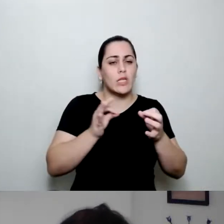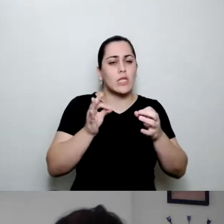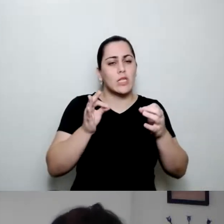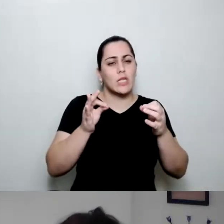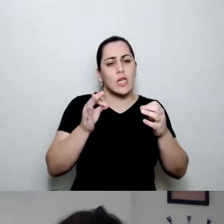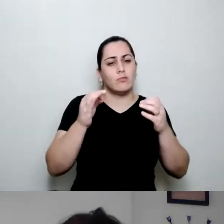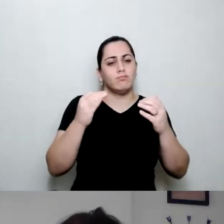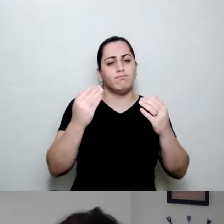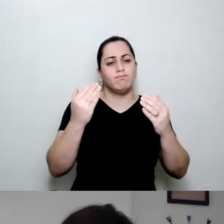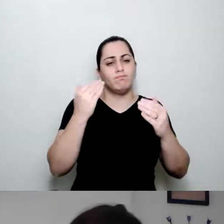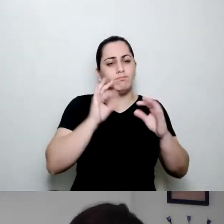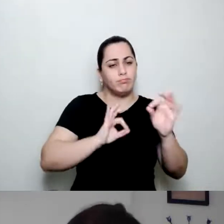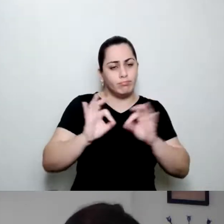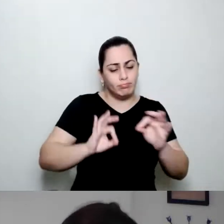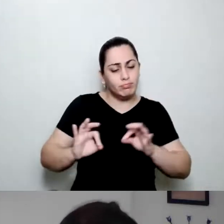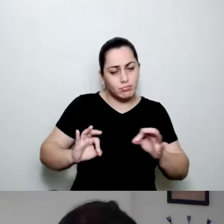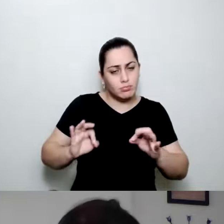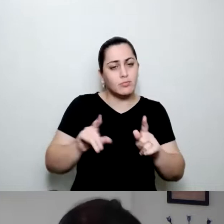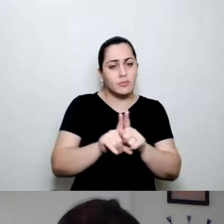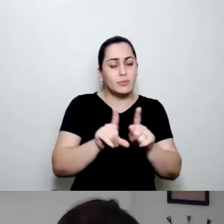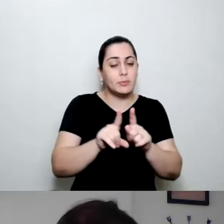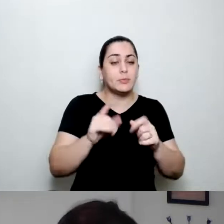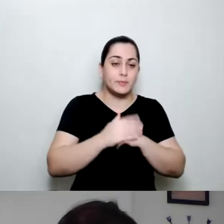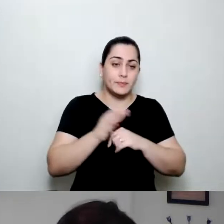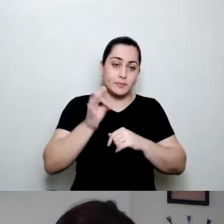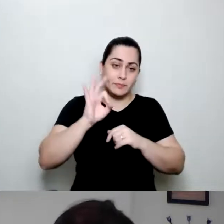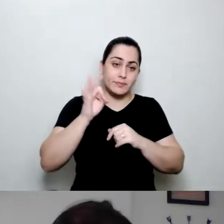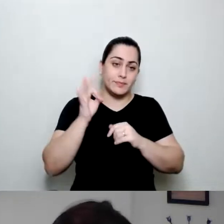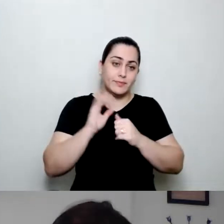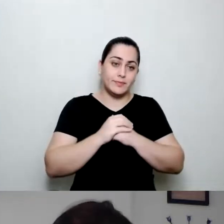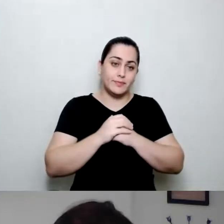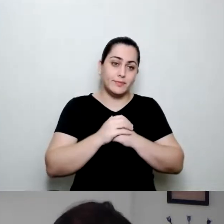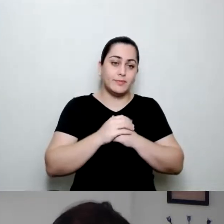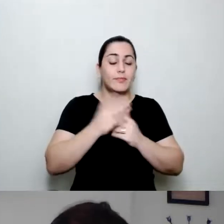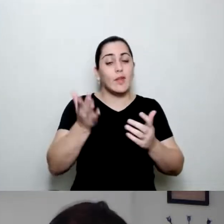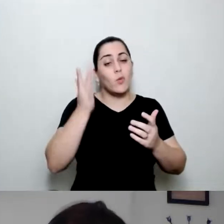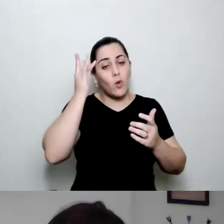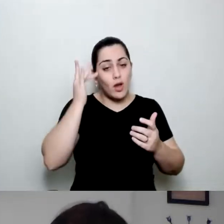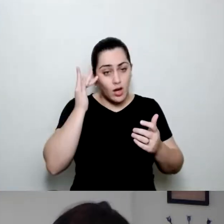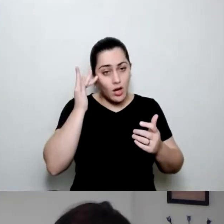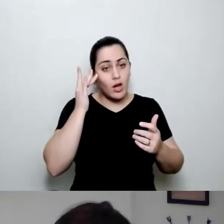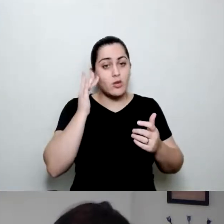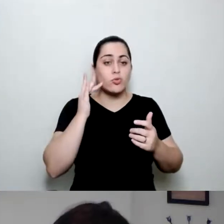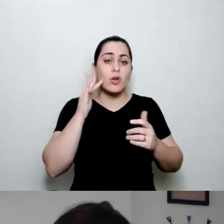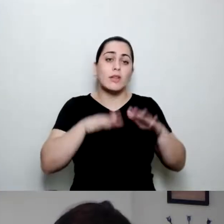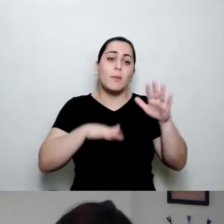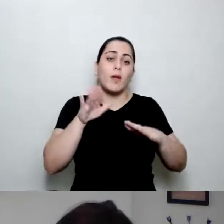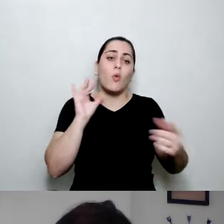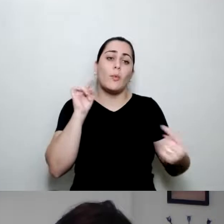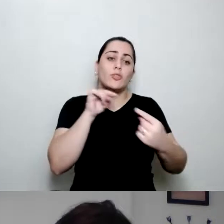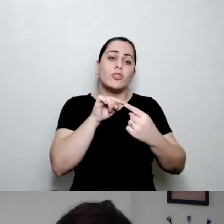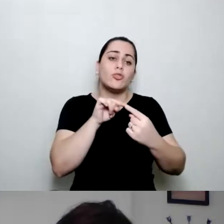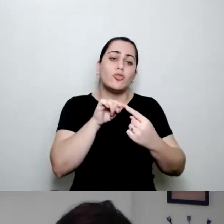camadas, né, na lista. Eu acho que isso depende muito do objetivo